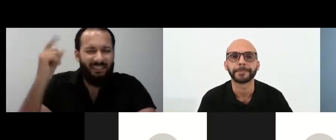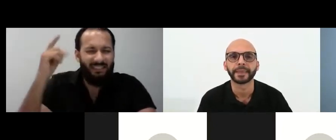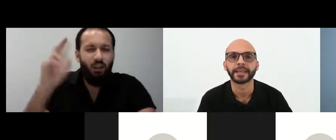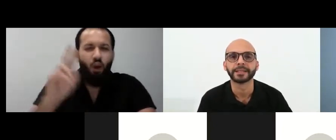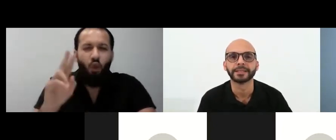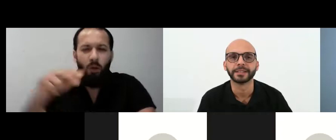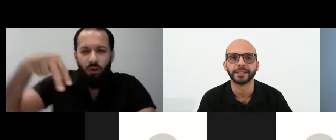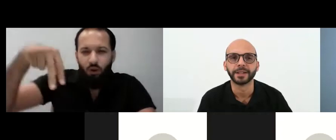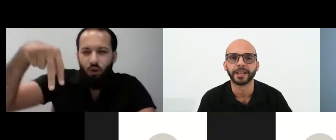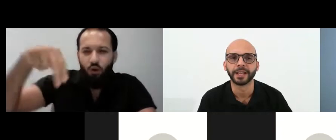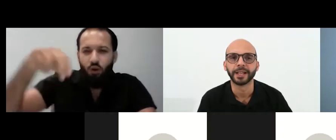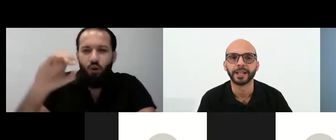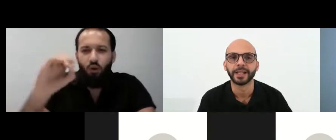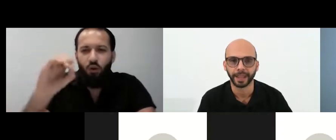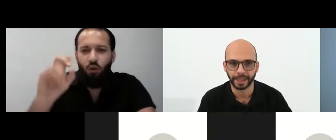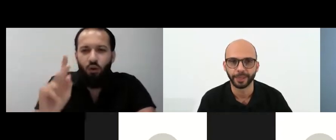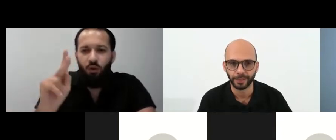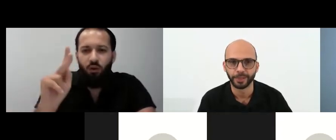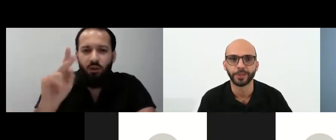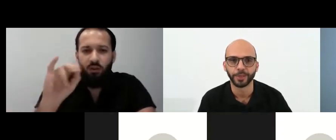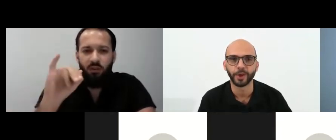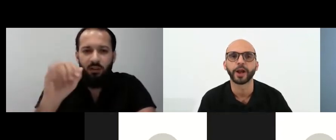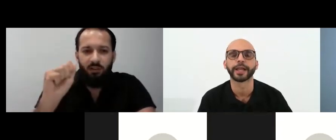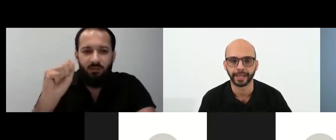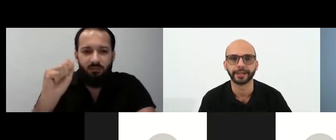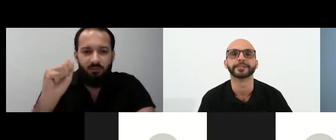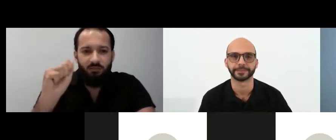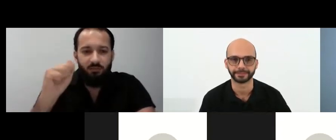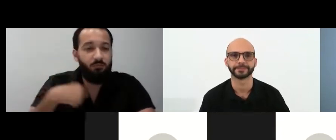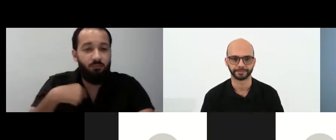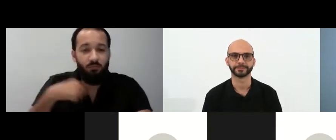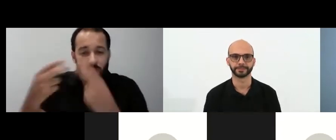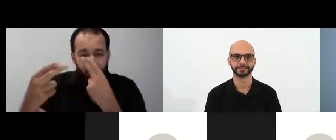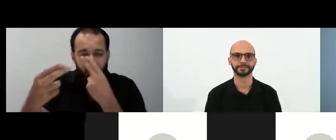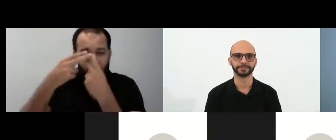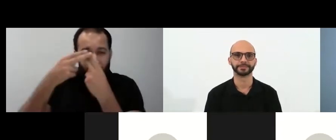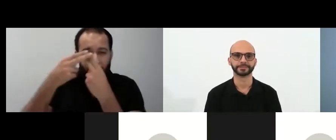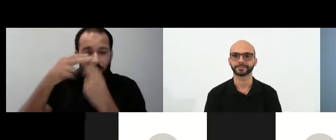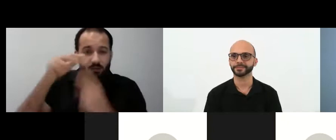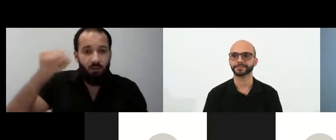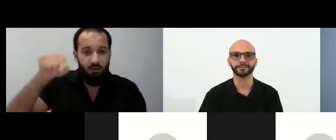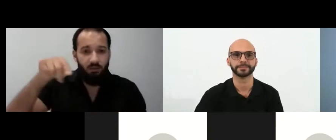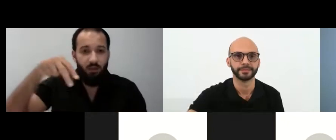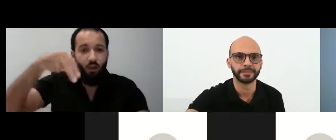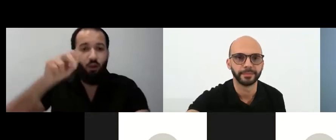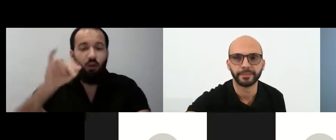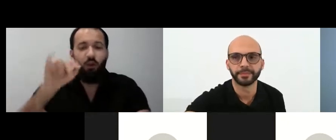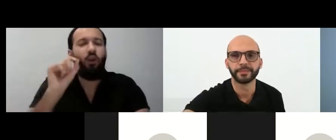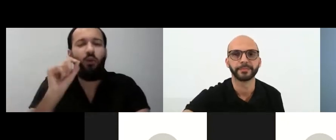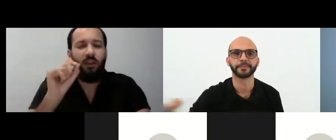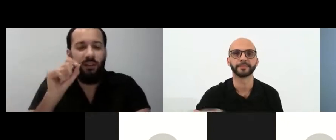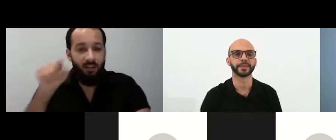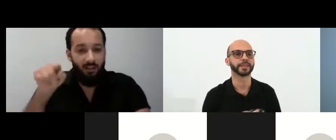corretamente. Eu lembro que há muitos anos atrás, Nokia, uma marca, eu tive